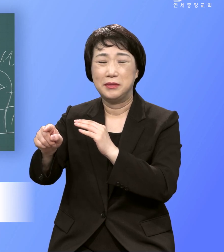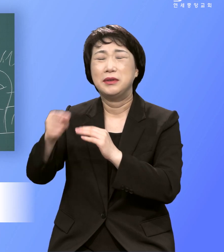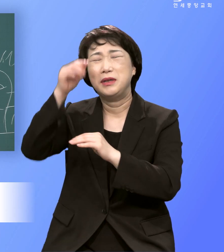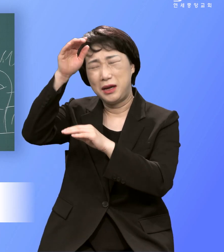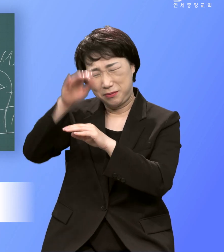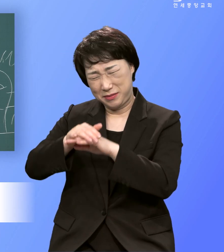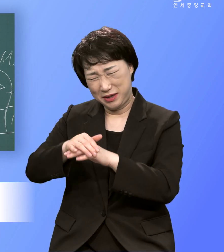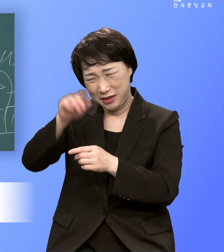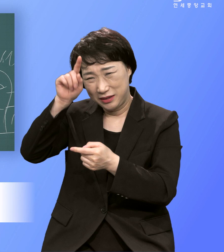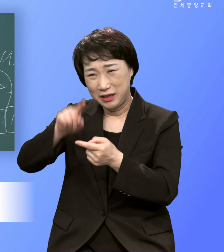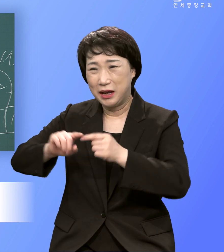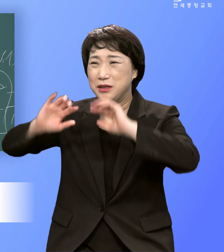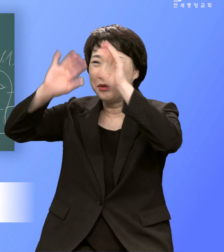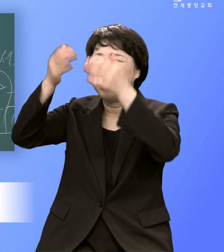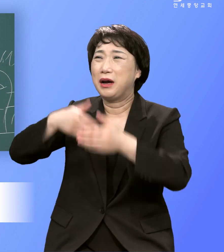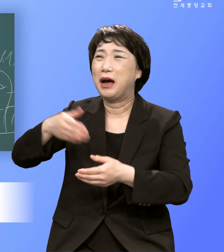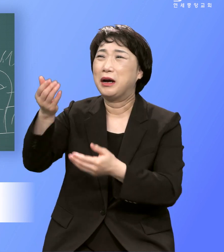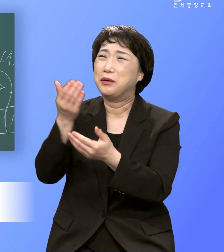예배 드리다 천국 가게